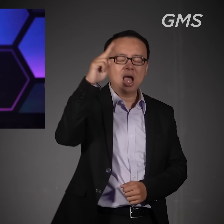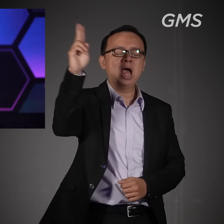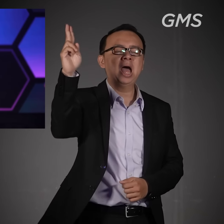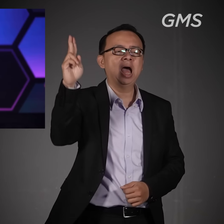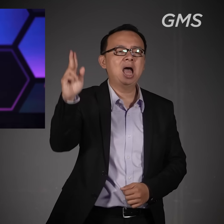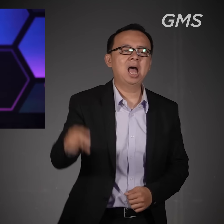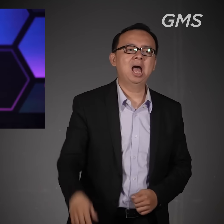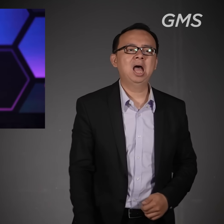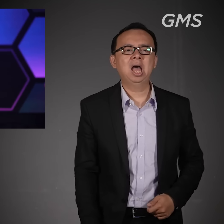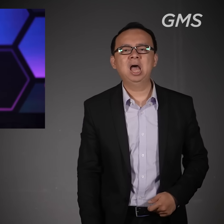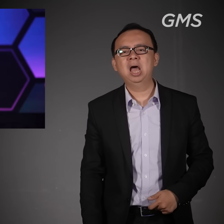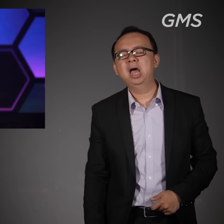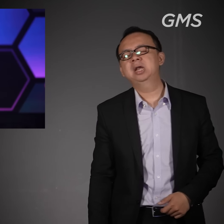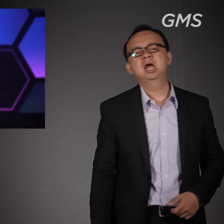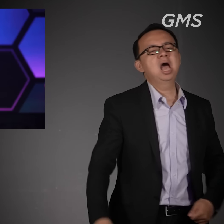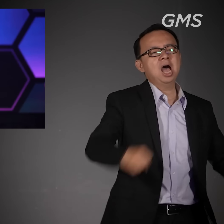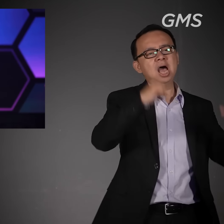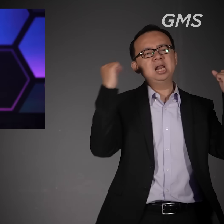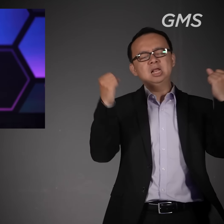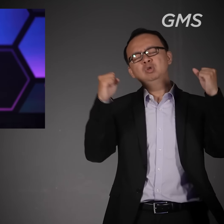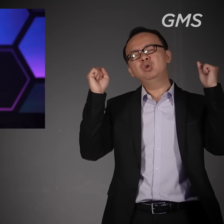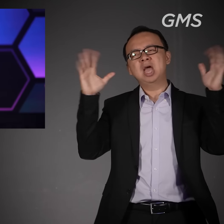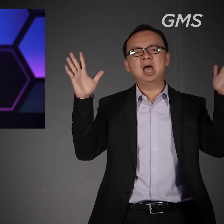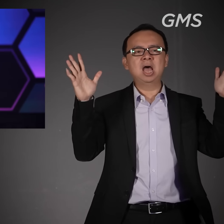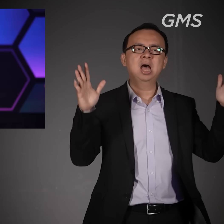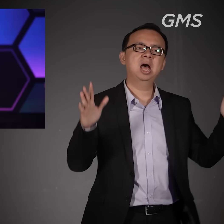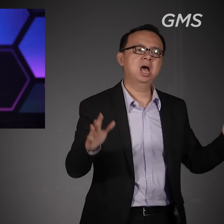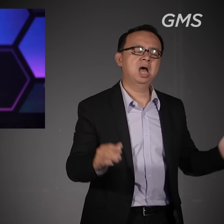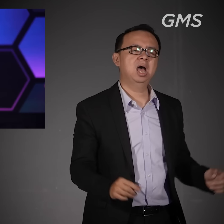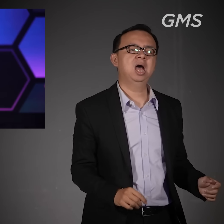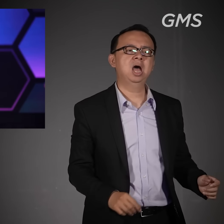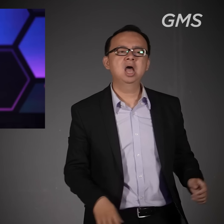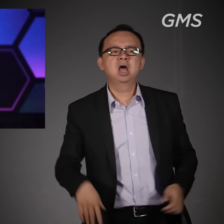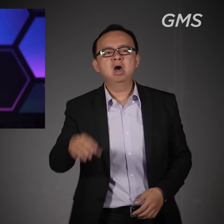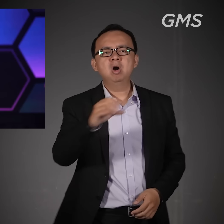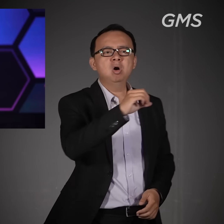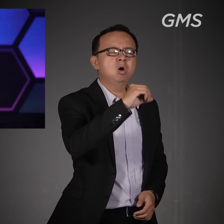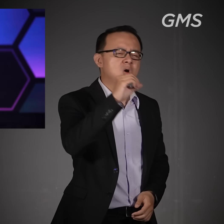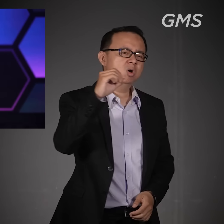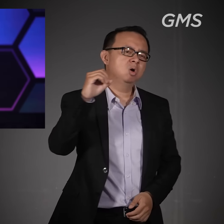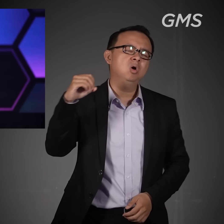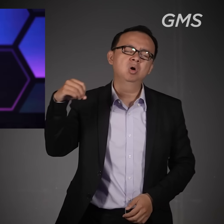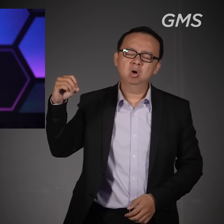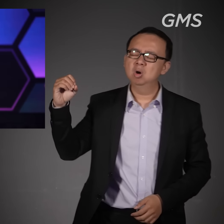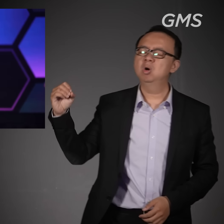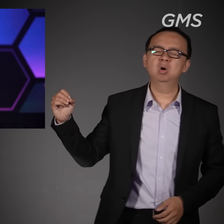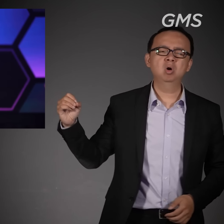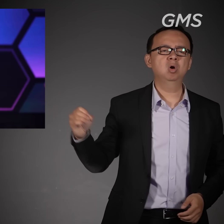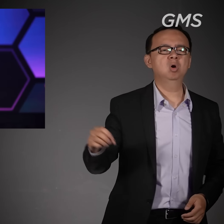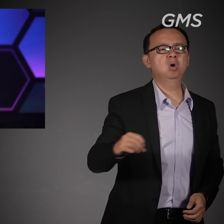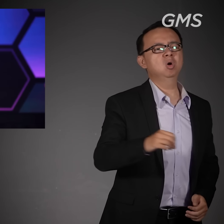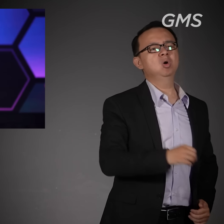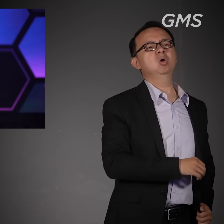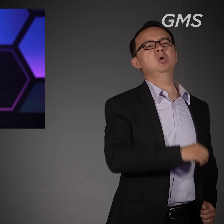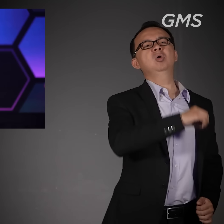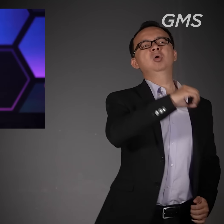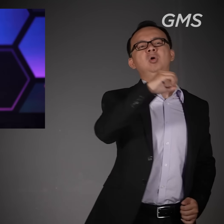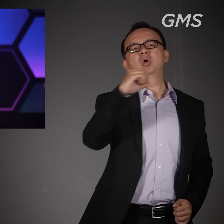dan terbeban untuk setiap orang membutuhkan. Orang makamaya sananana maya